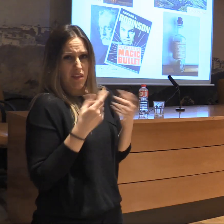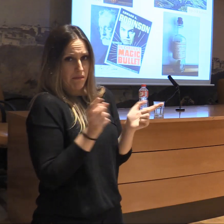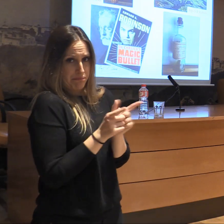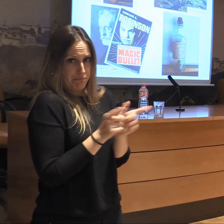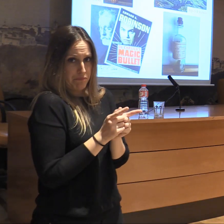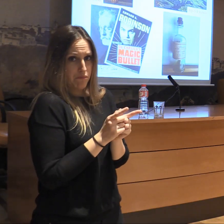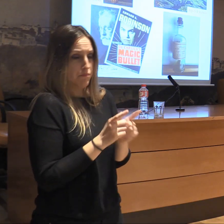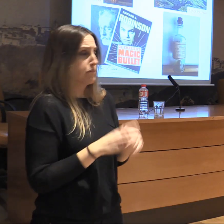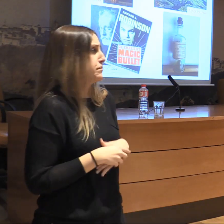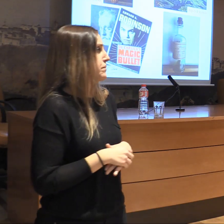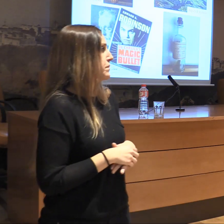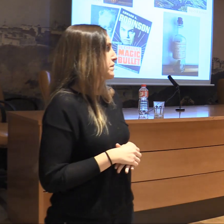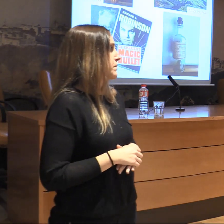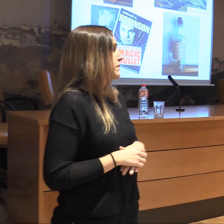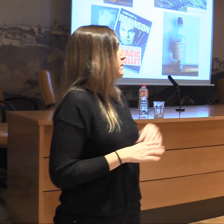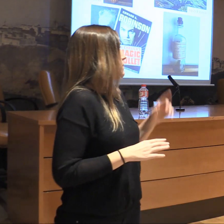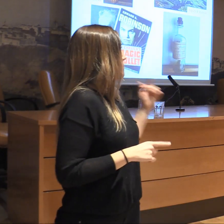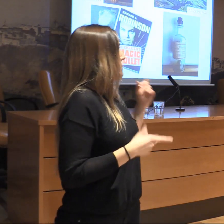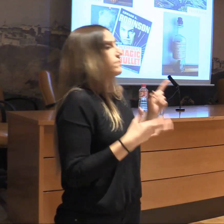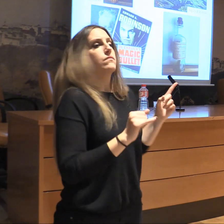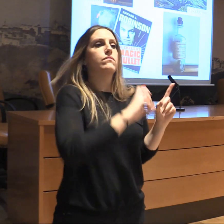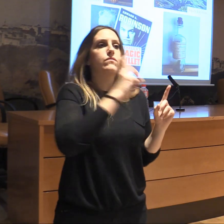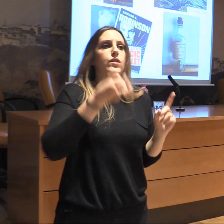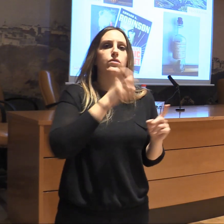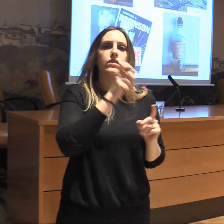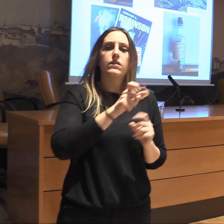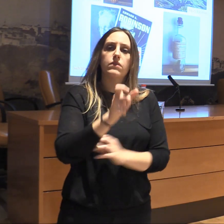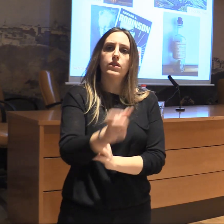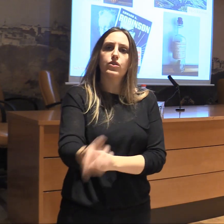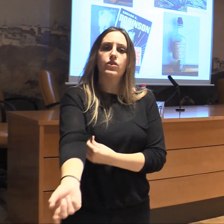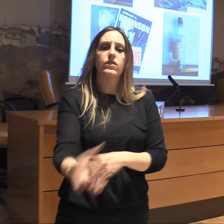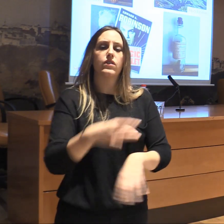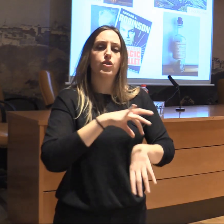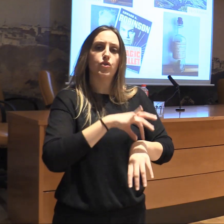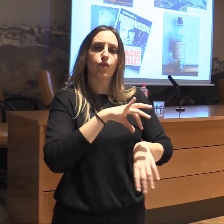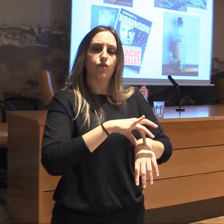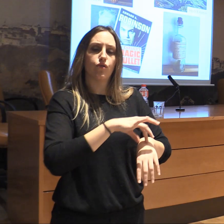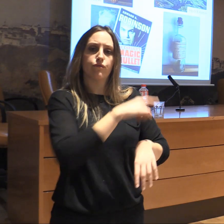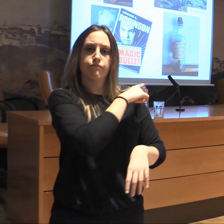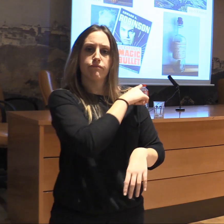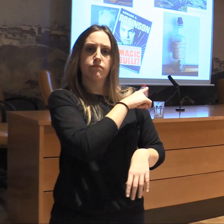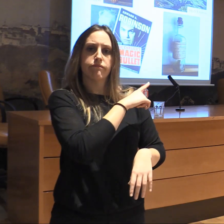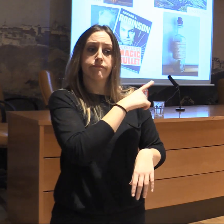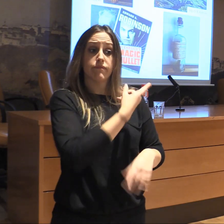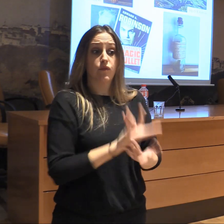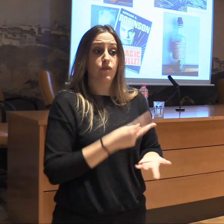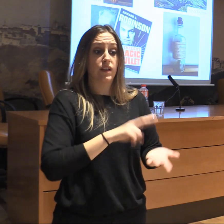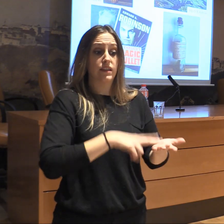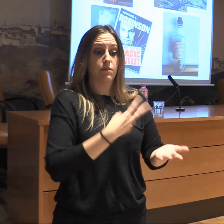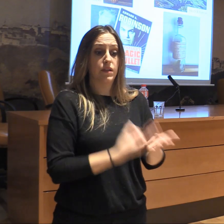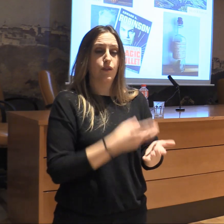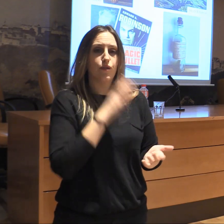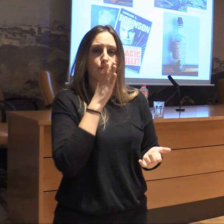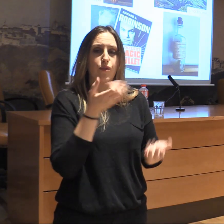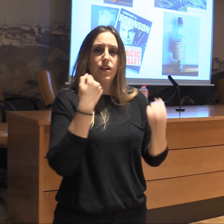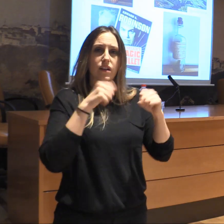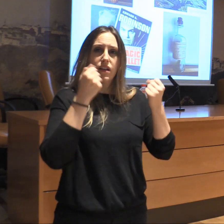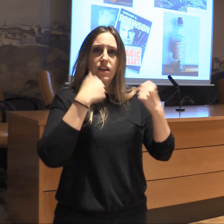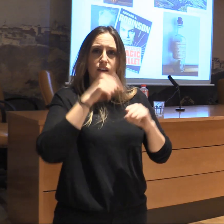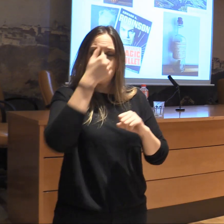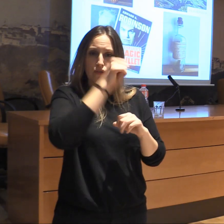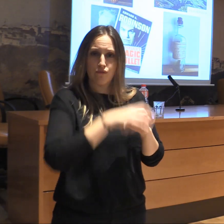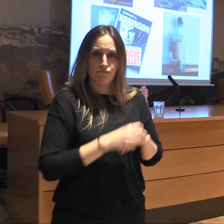tenemos otra persona, que es el doctor Ehrlich, que fue interpretado por el actor Edward